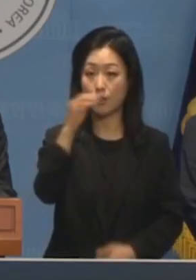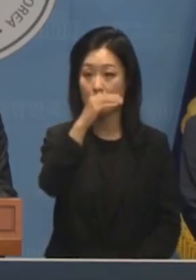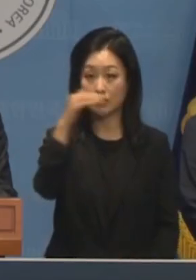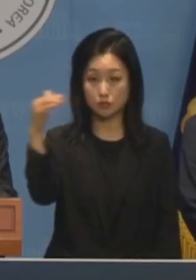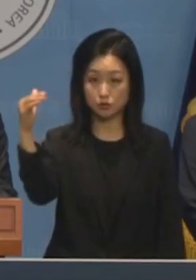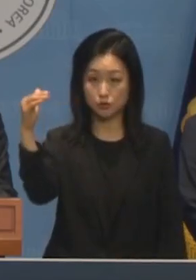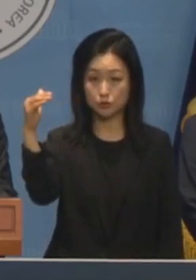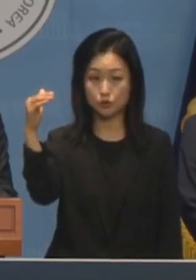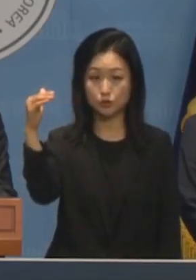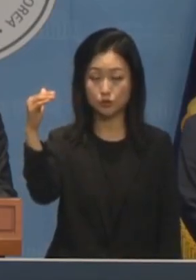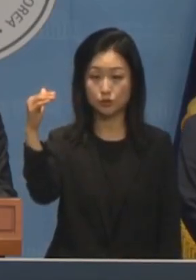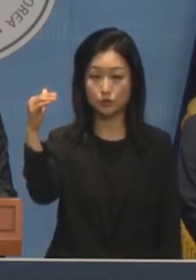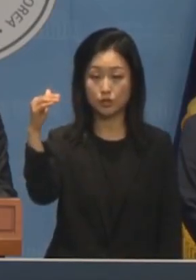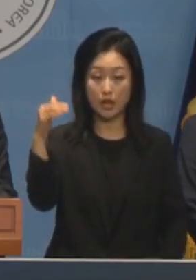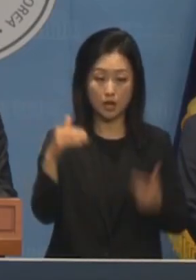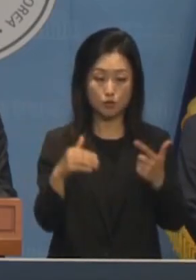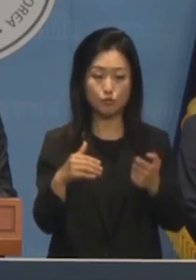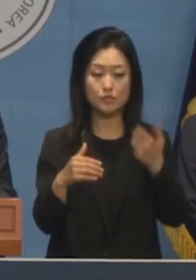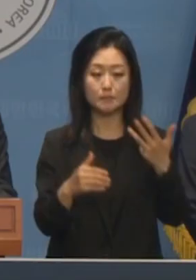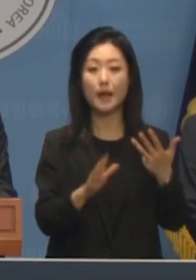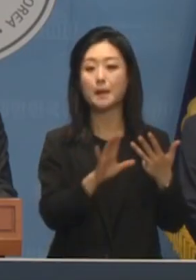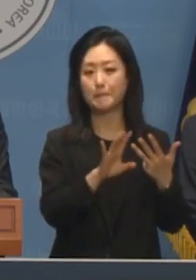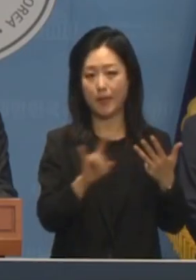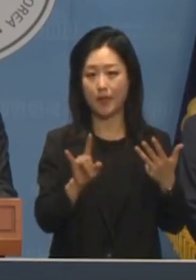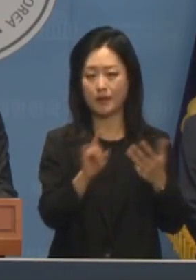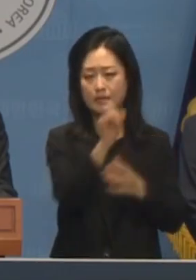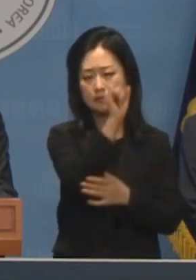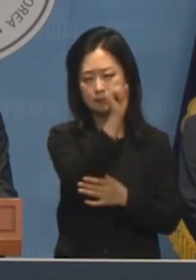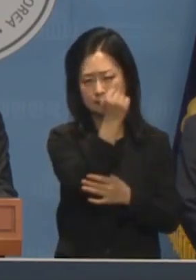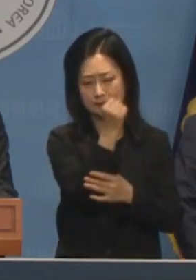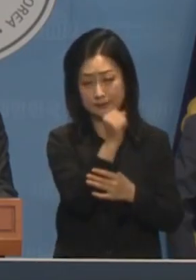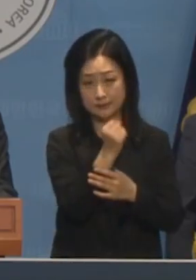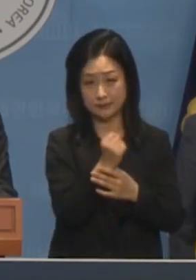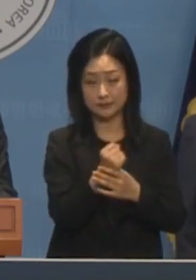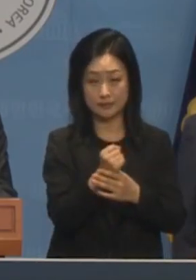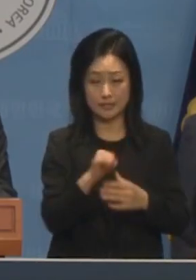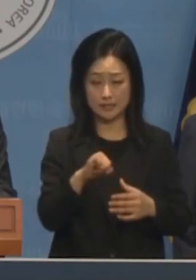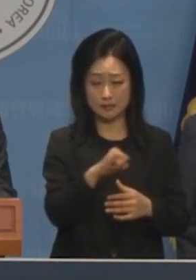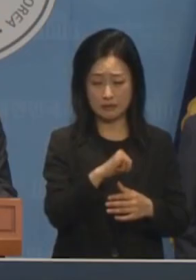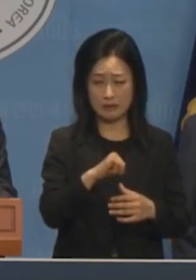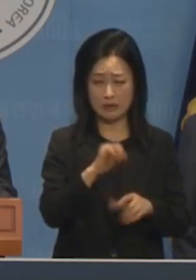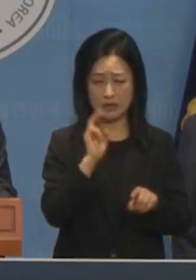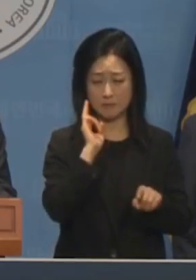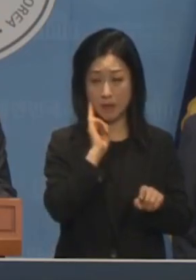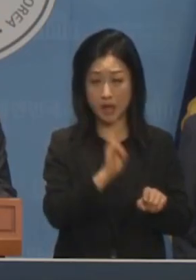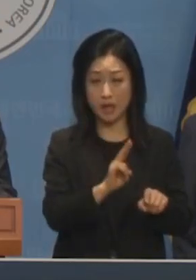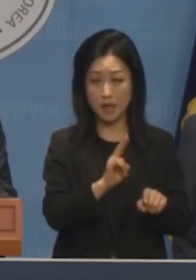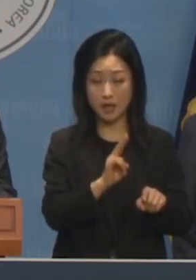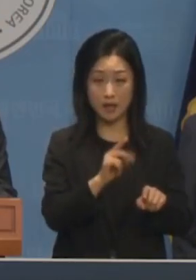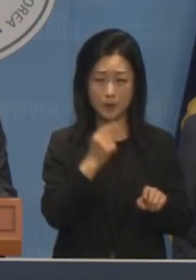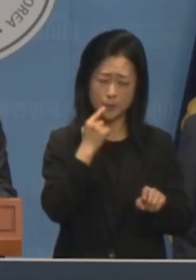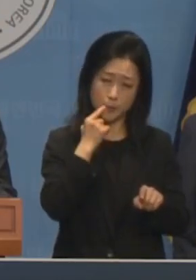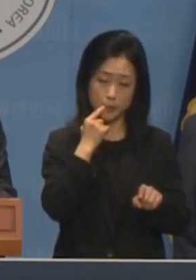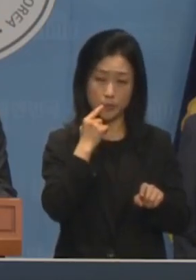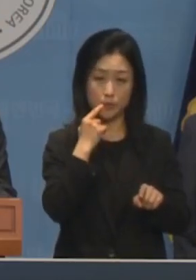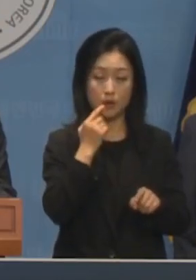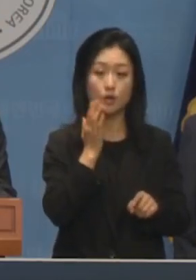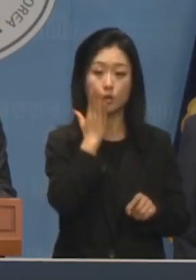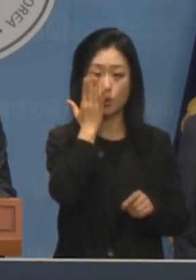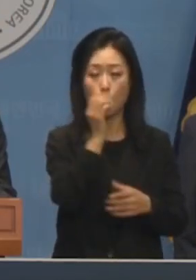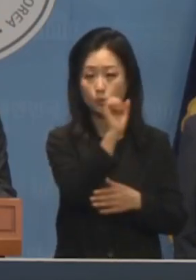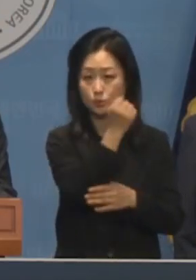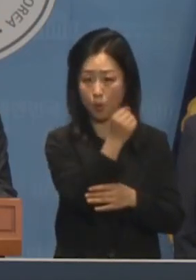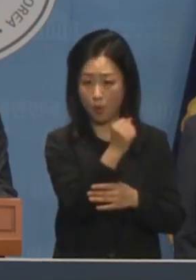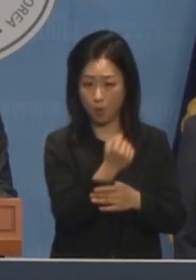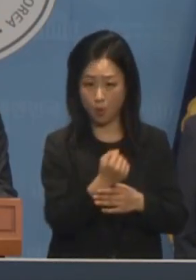기준치의 68배에 달하는 유해 남세균 세포수는 라는 독성 녹조가 우리